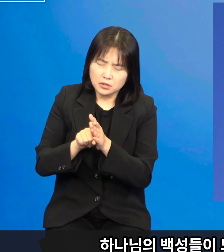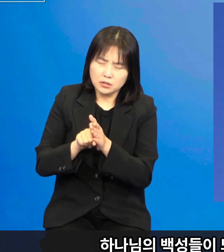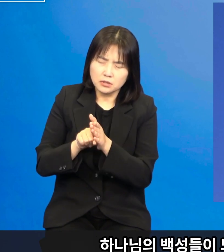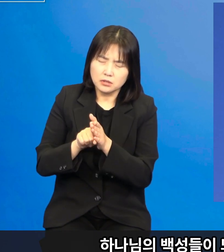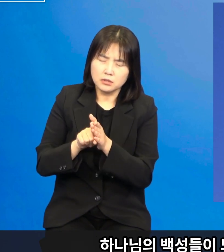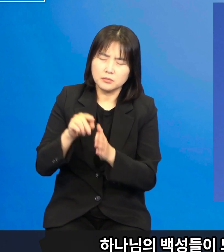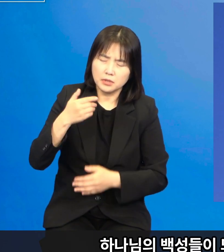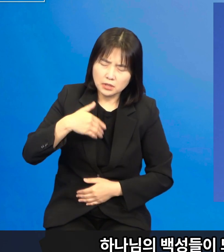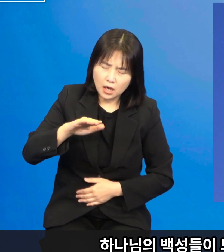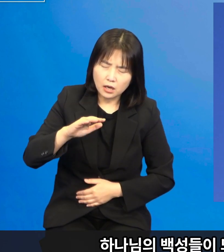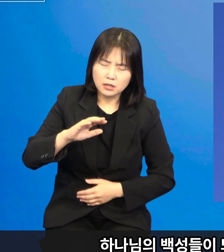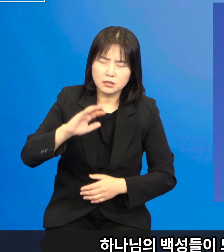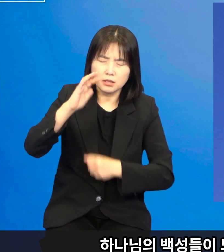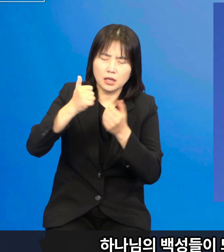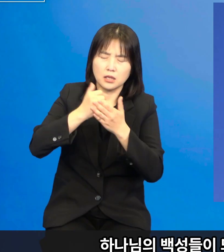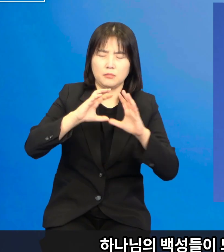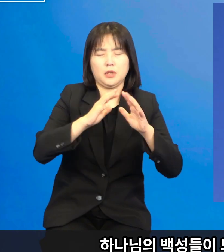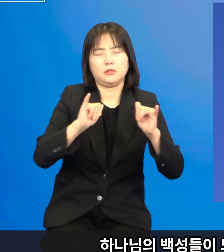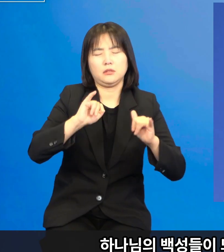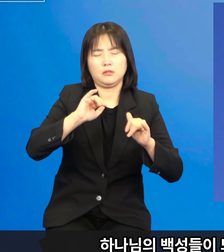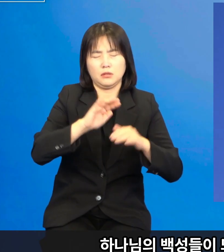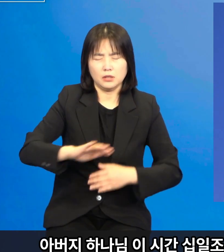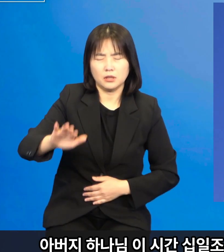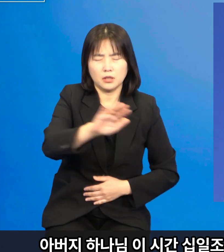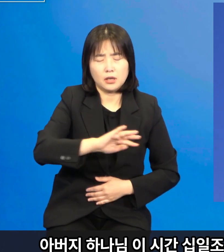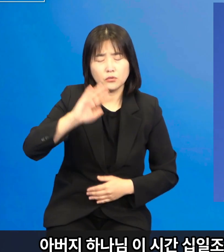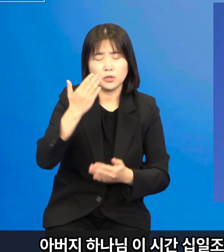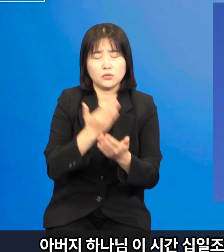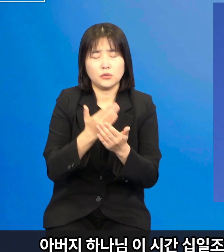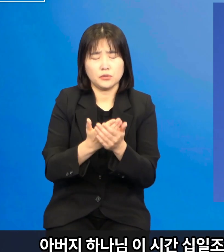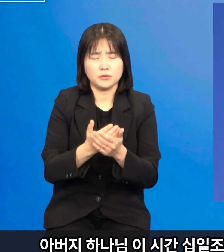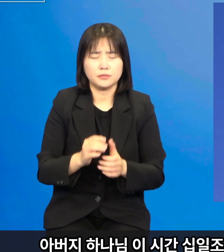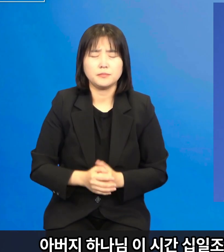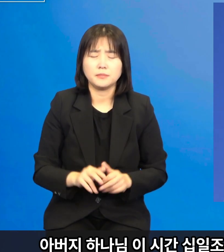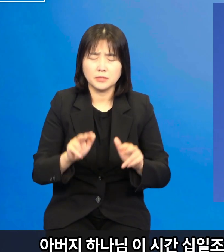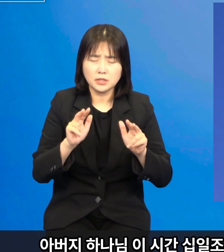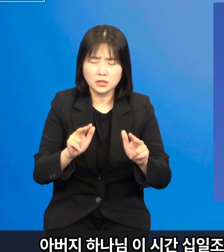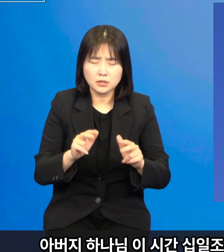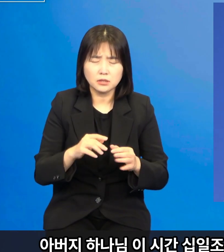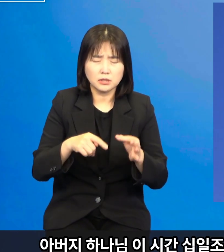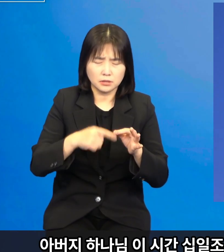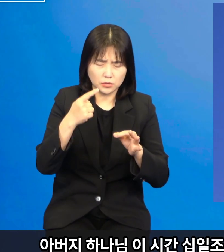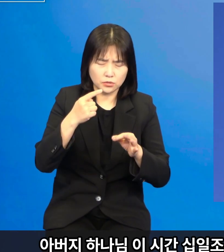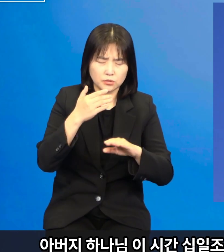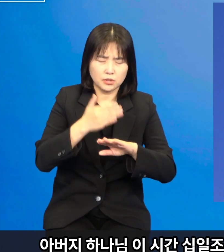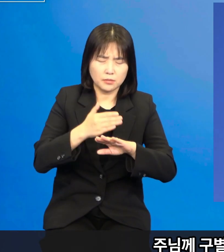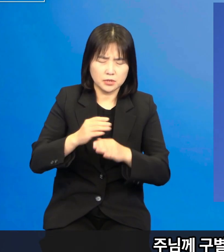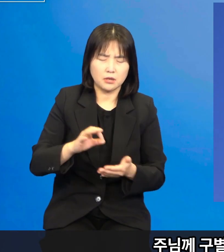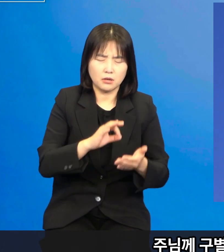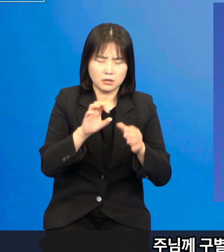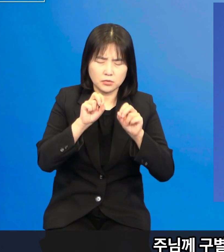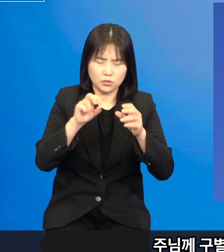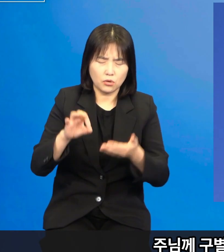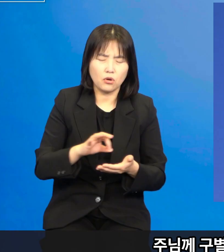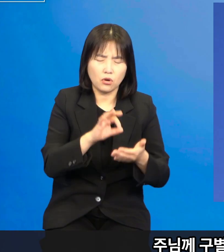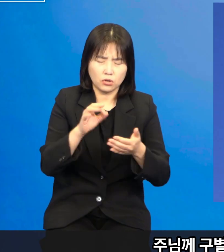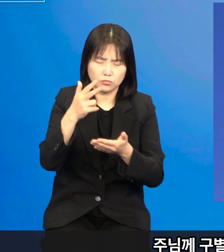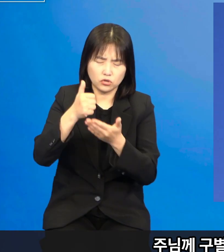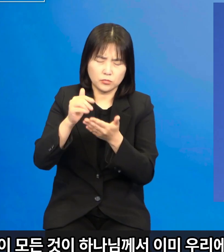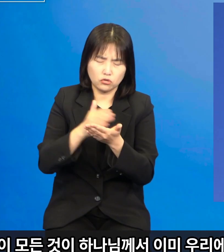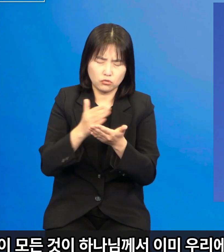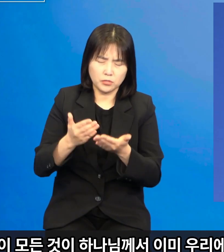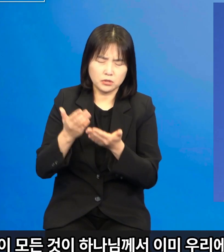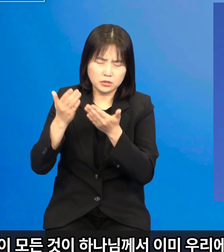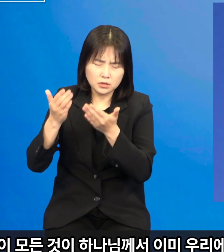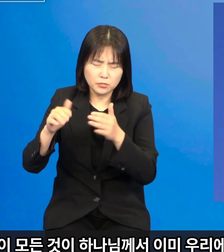하나님의 백성들이 되게 하여 주시옵소서. 아버지 하나님, 이 시간 11조로 감사헌금으로 성경으로 주님께 구별하여